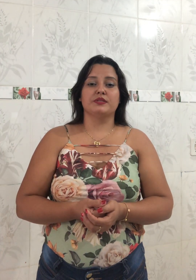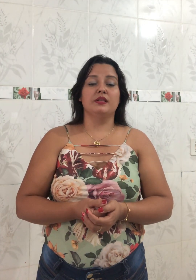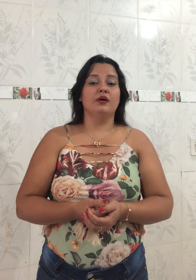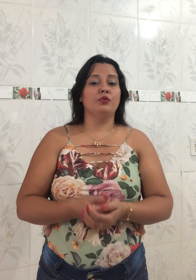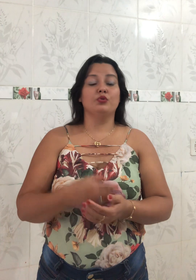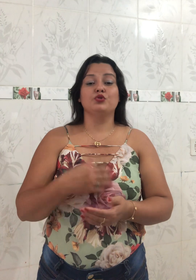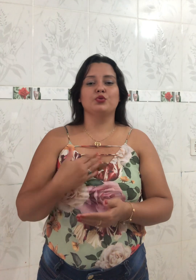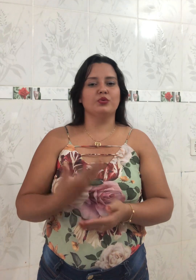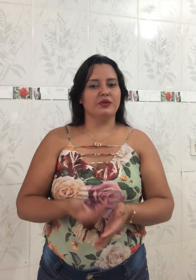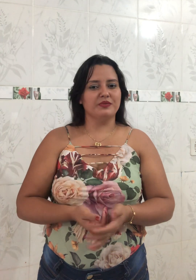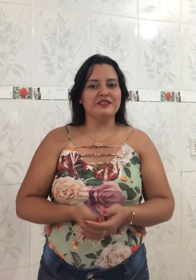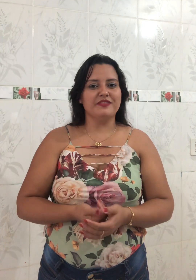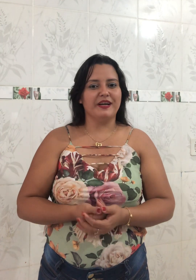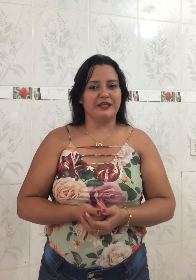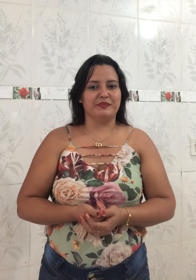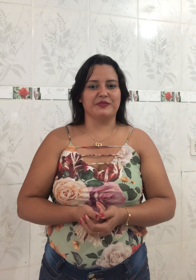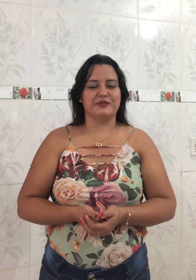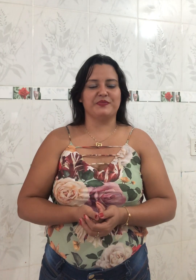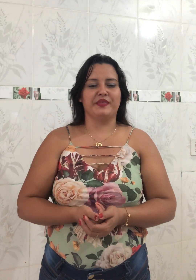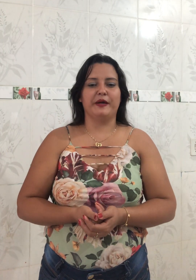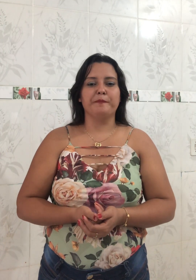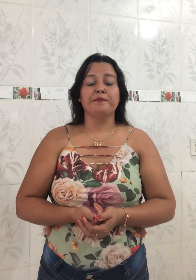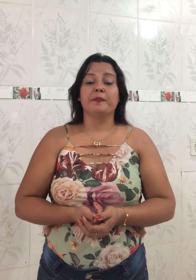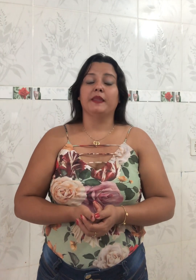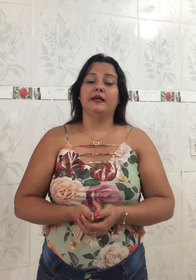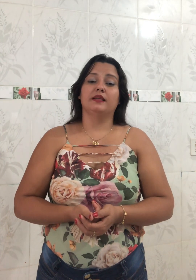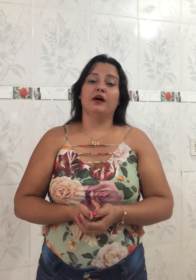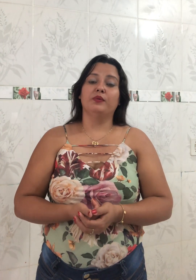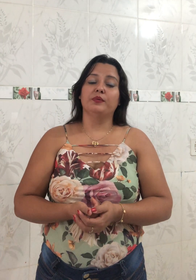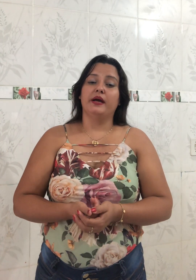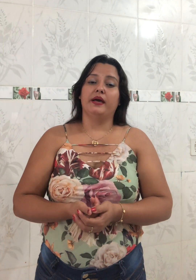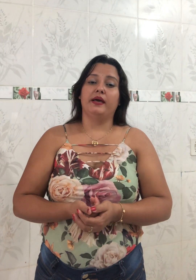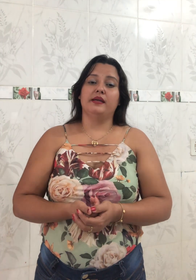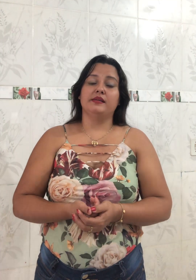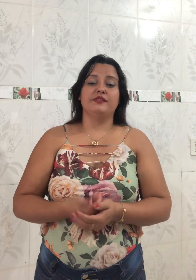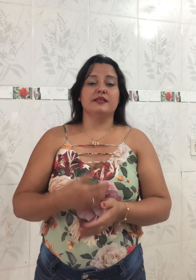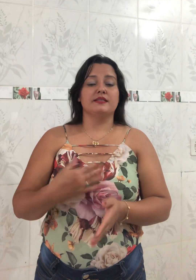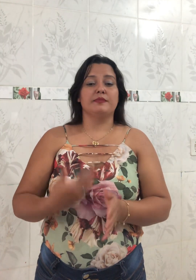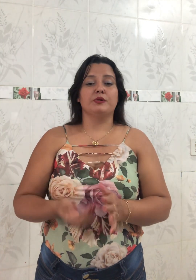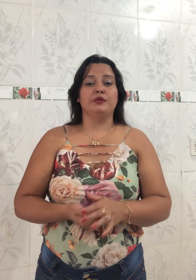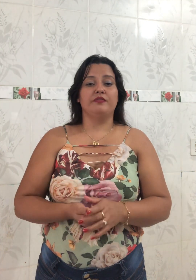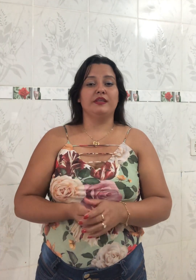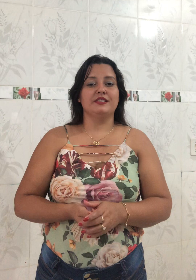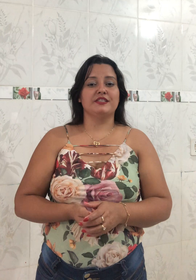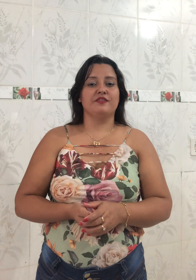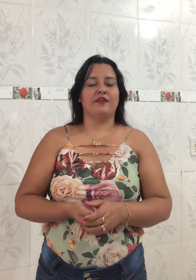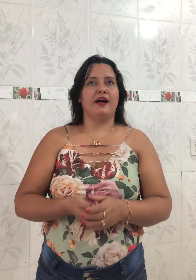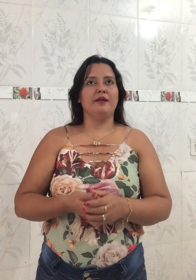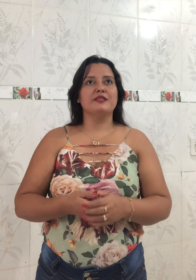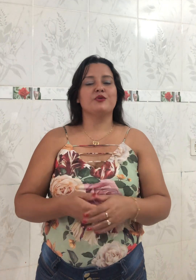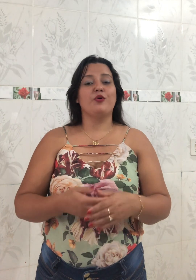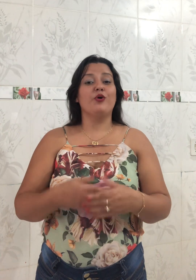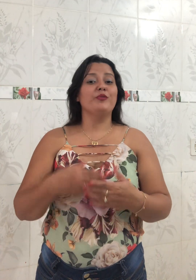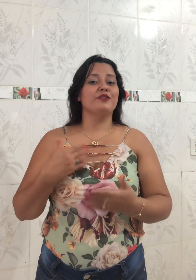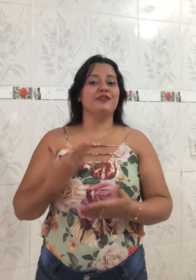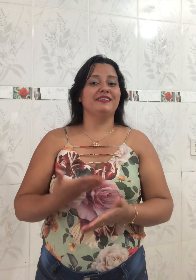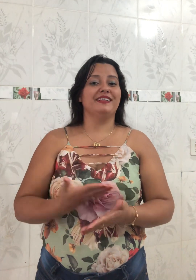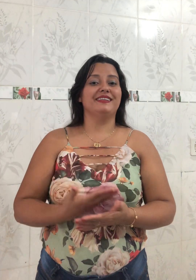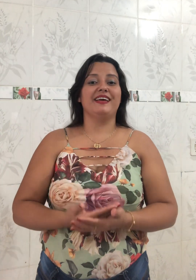não conjugam os verbos, né? Então, ele fica sempre no infinitivo. Mas como que eu vou